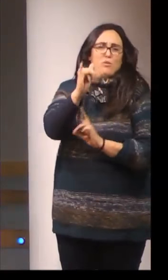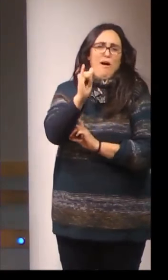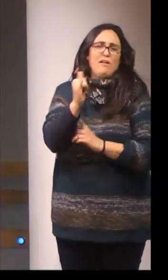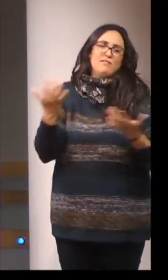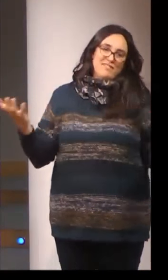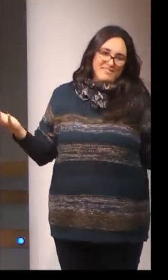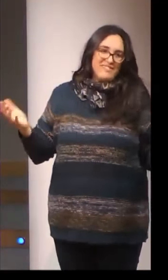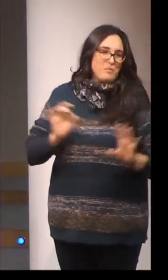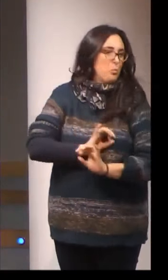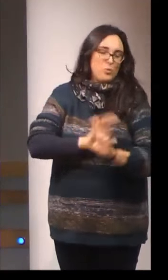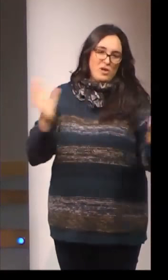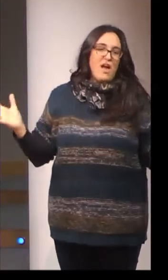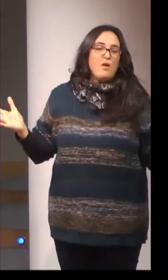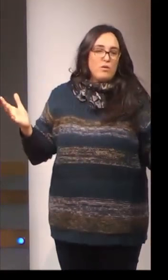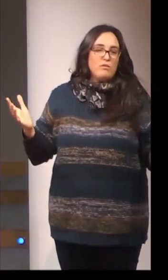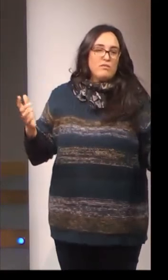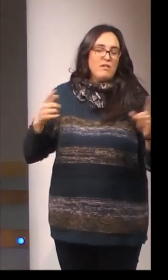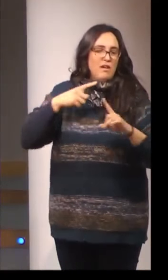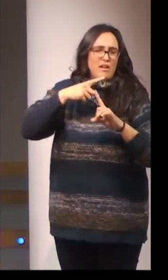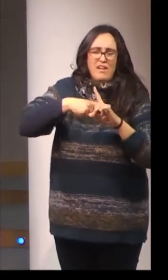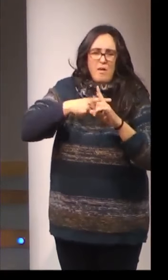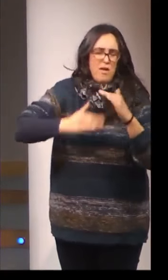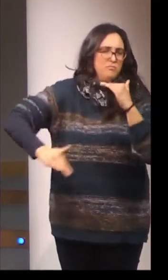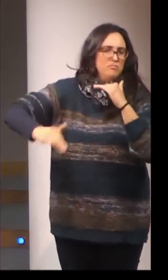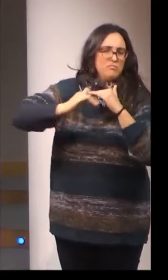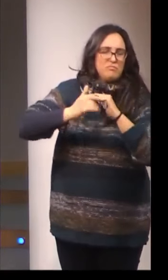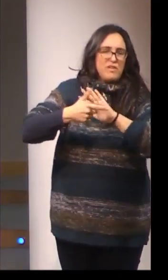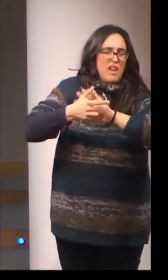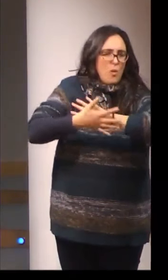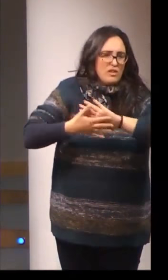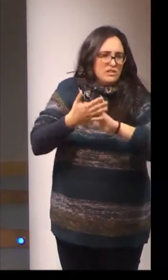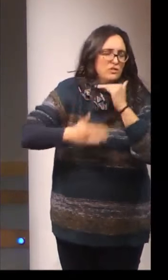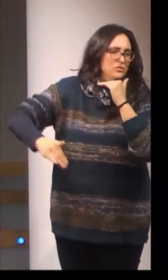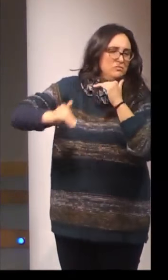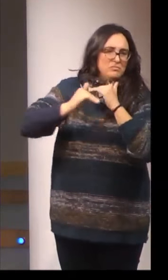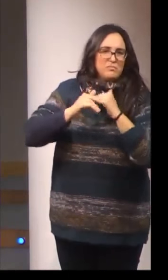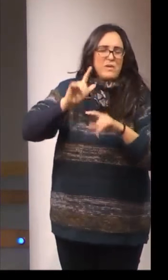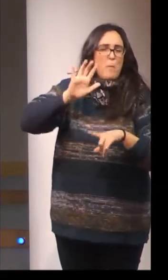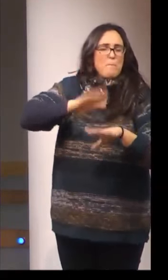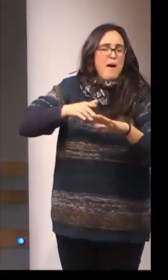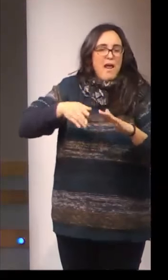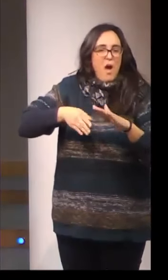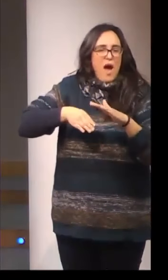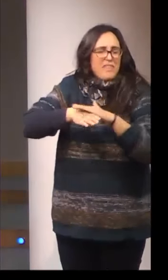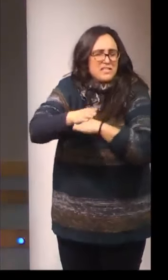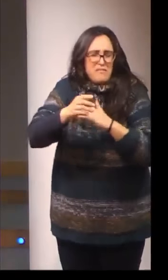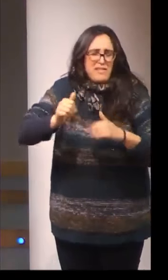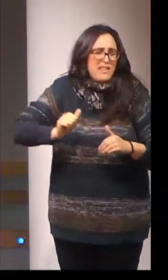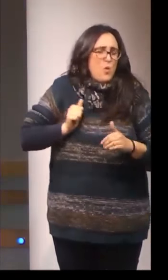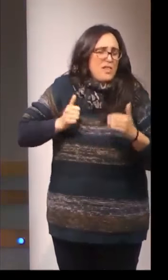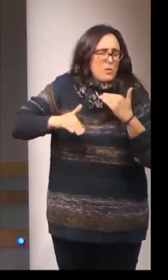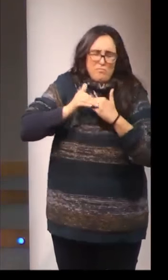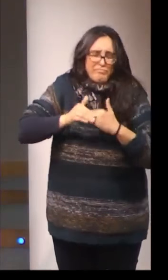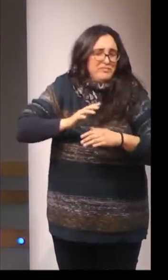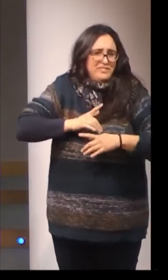Pero los aspectos positivos, que está clarísimo que existen, es que eleva el estatus de la lengua y que aporta